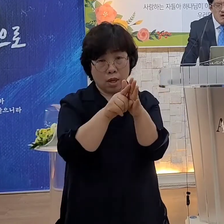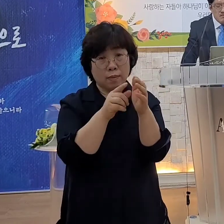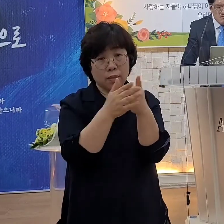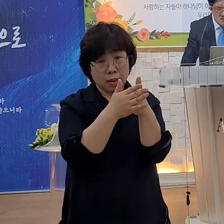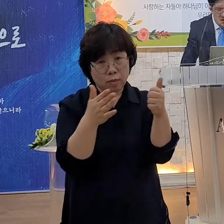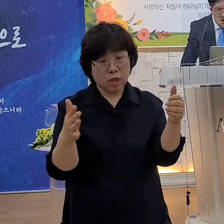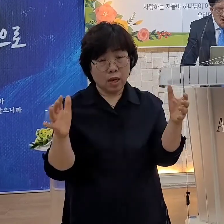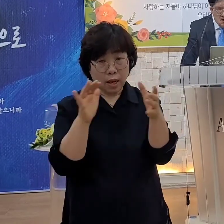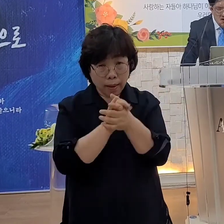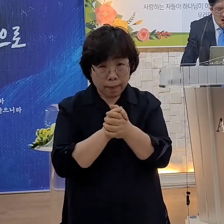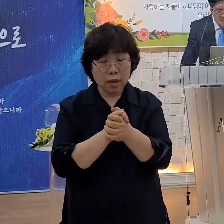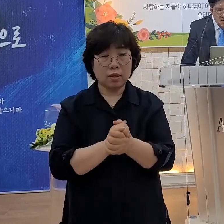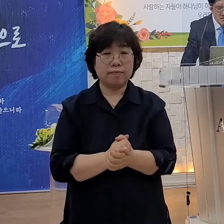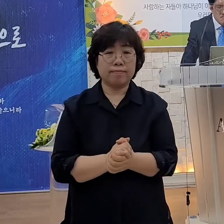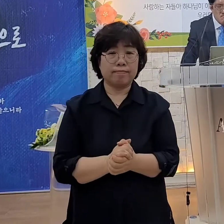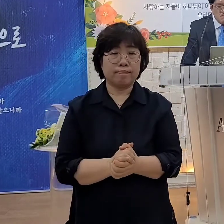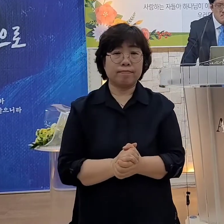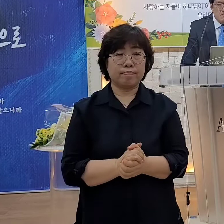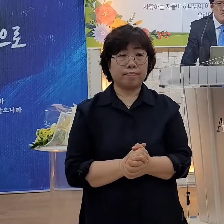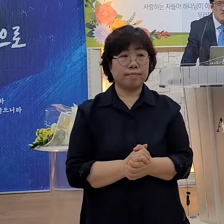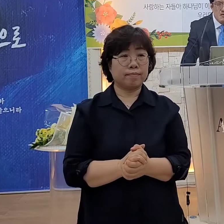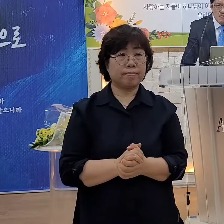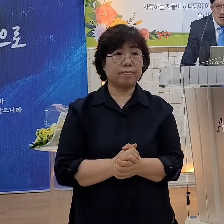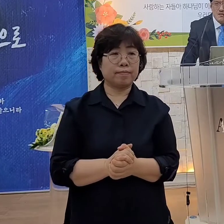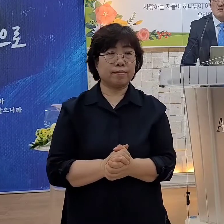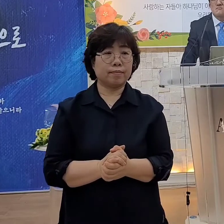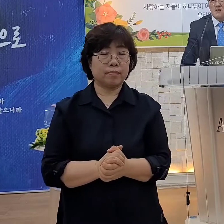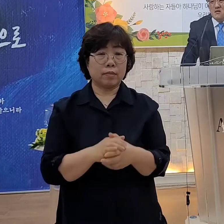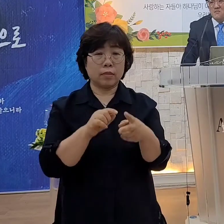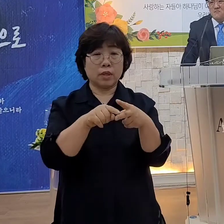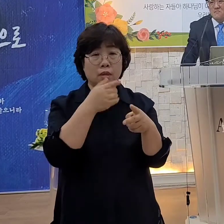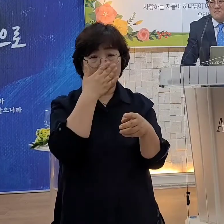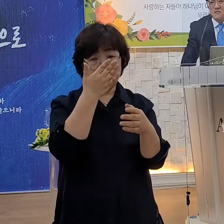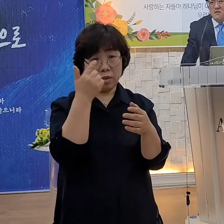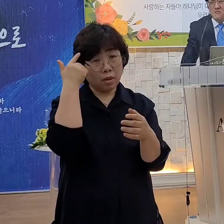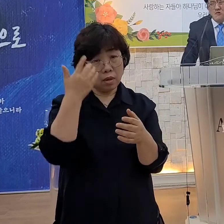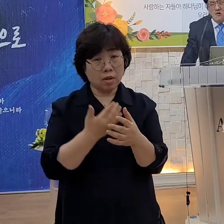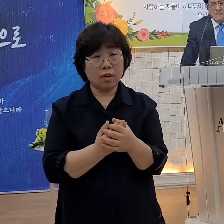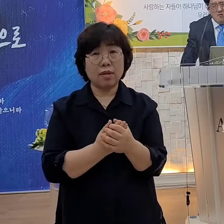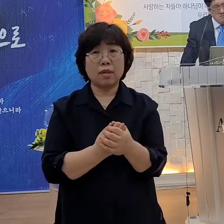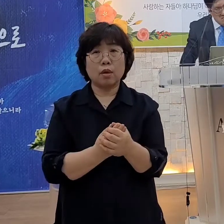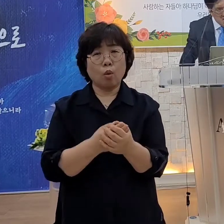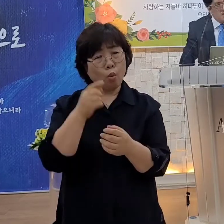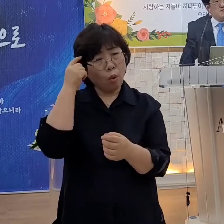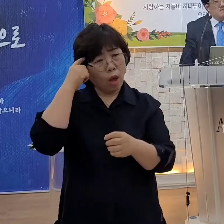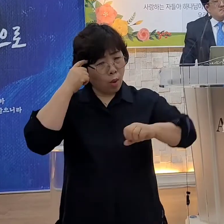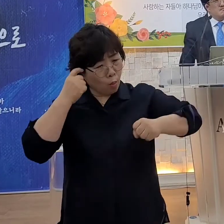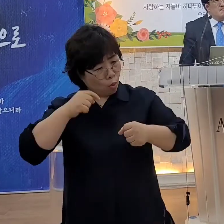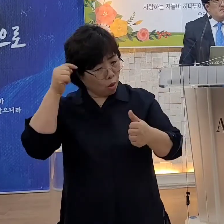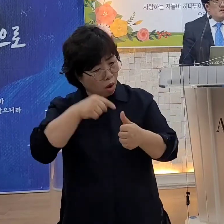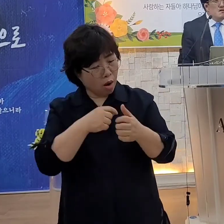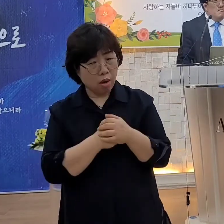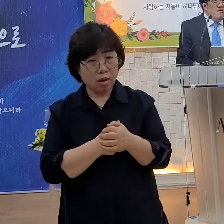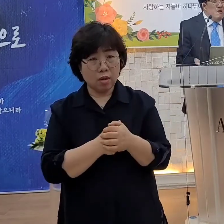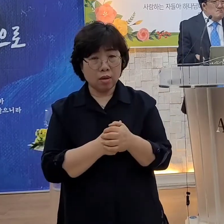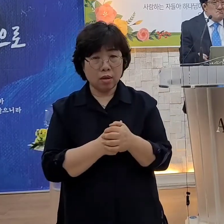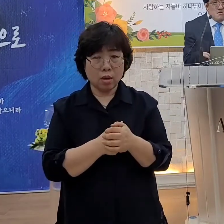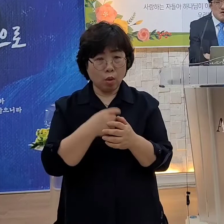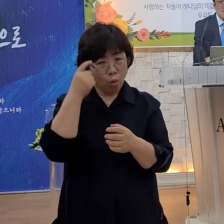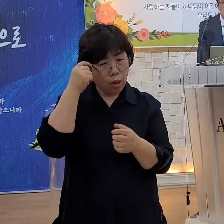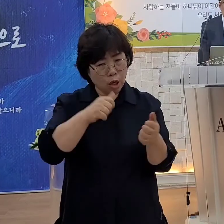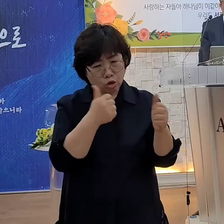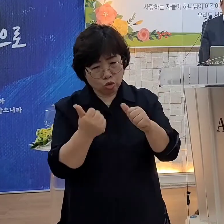하려 하심이니라. 아멘. 여러분 이해가 되십니까? 왜 복종하라 그러고